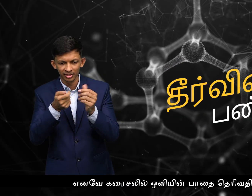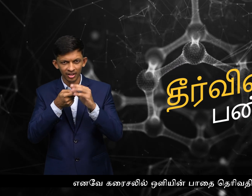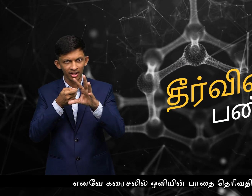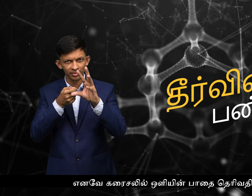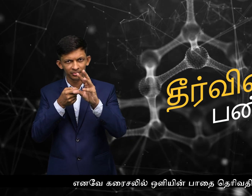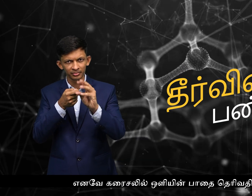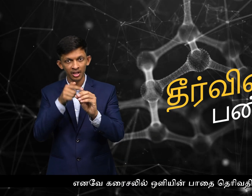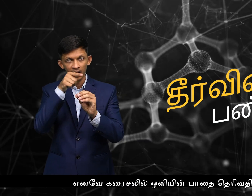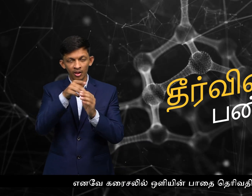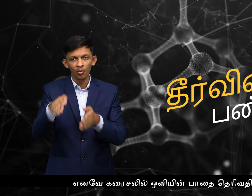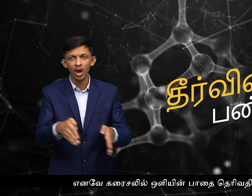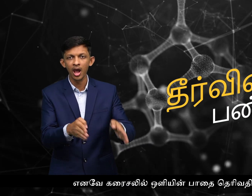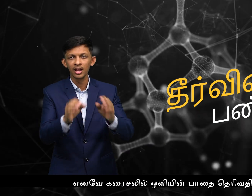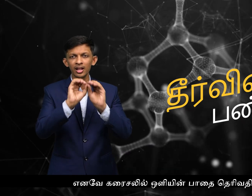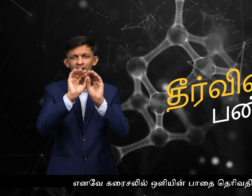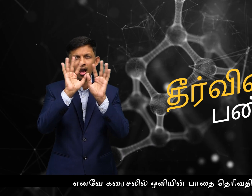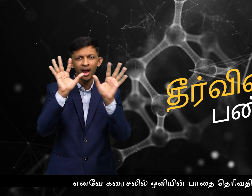எனவே கரைசலில் ஒளியின் பாதை தெரிவதில்லை.